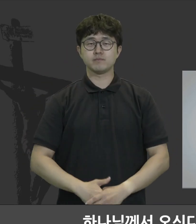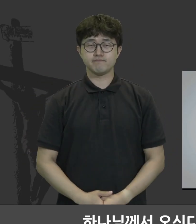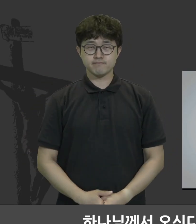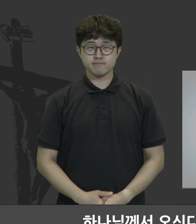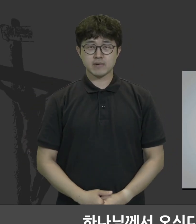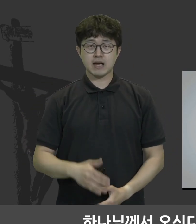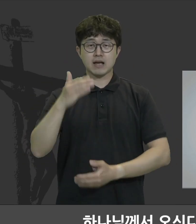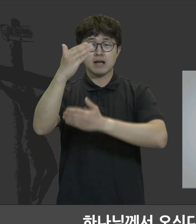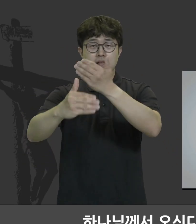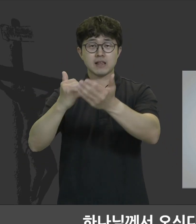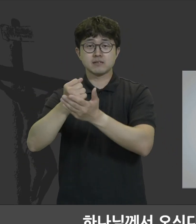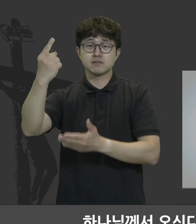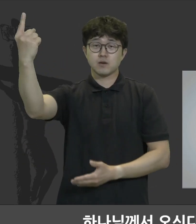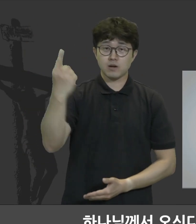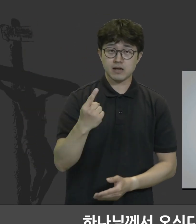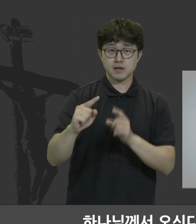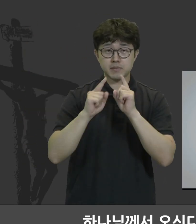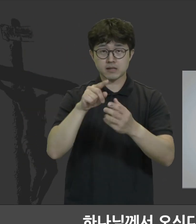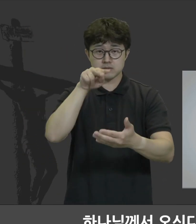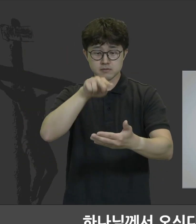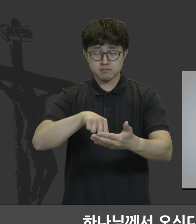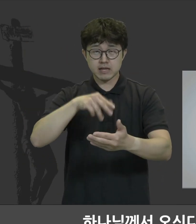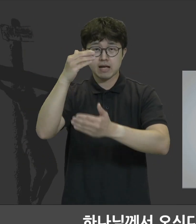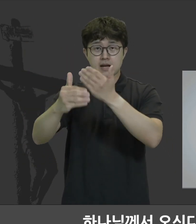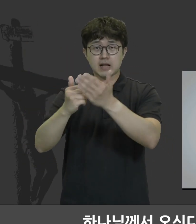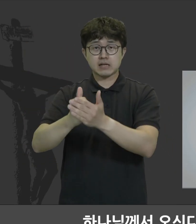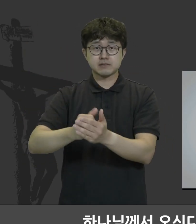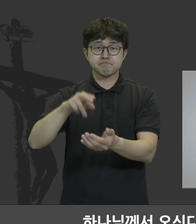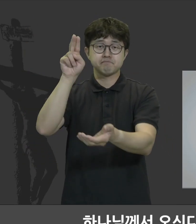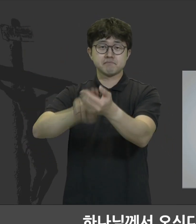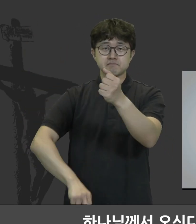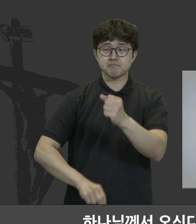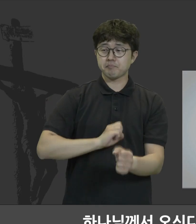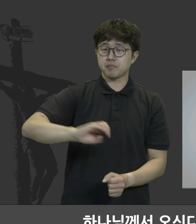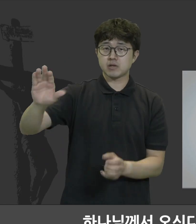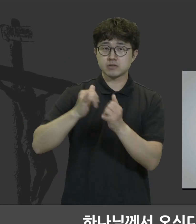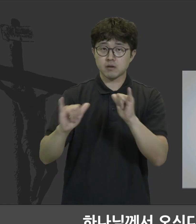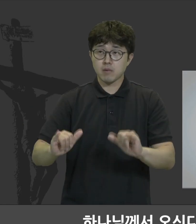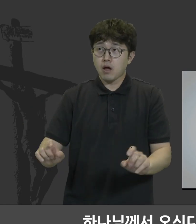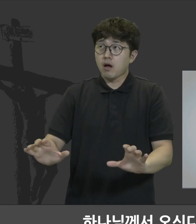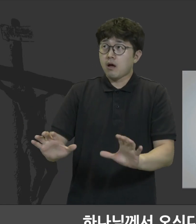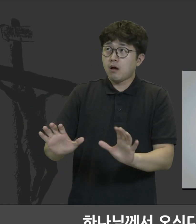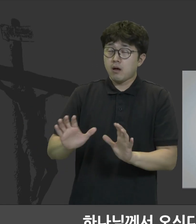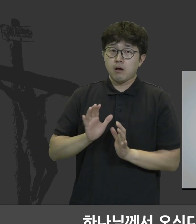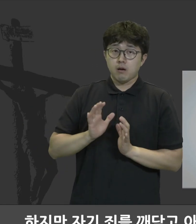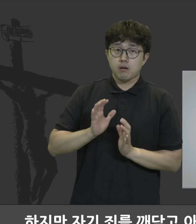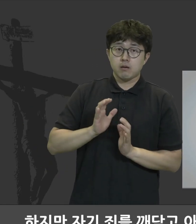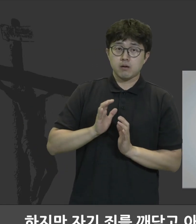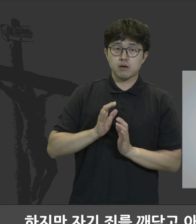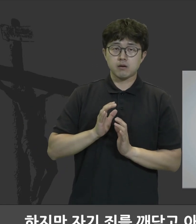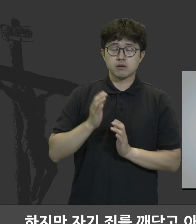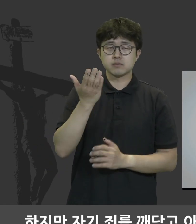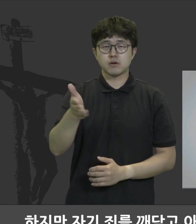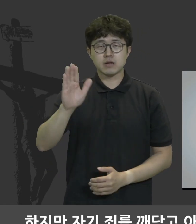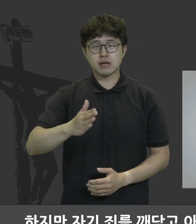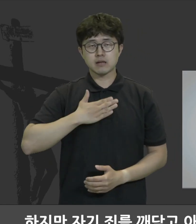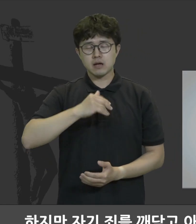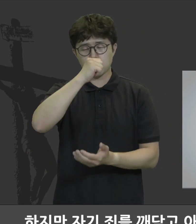하나님께서 오신다는 말씀은 하나님께 반역하는 자들에게는 위로가 아닙니다. 하지만 자기 죄를 깨닫고